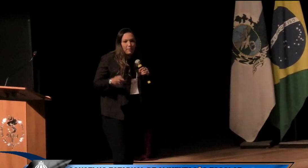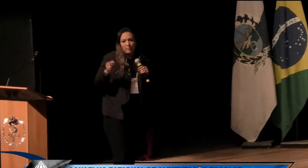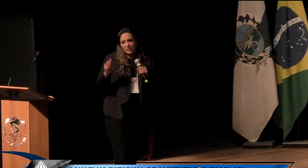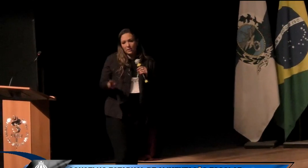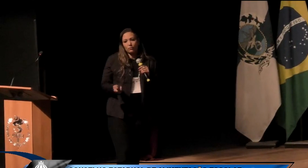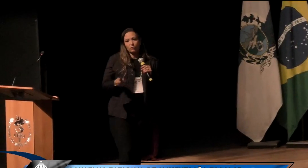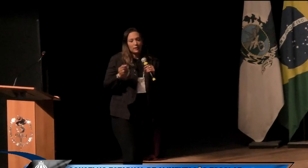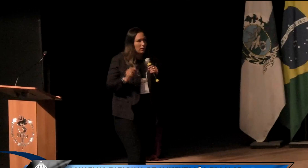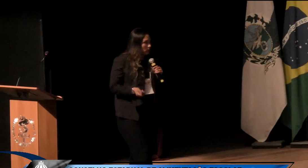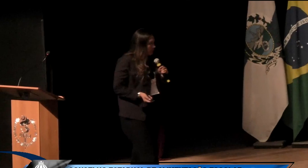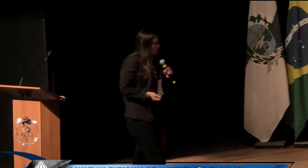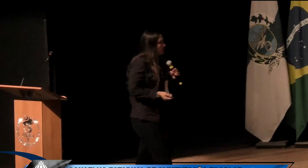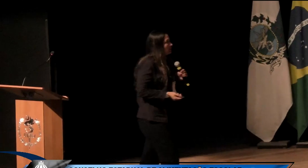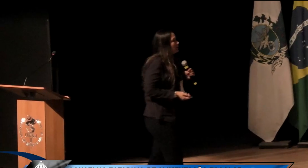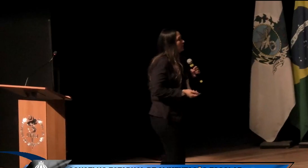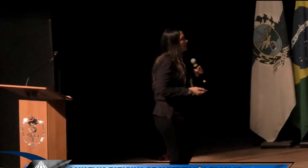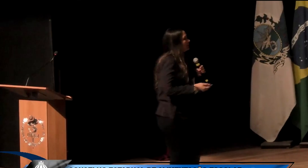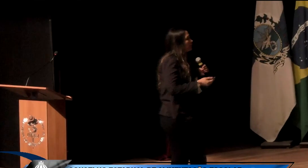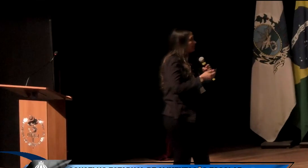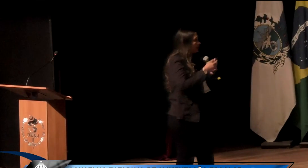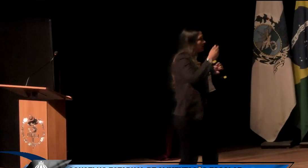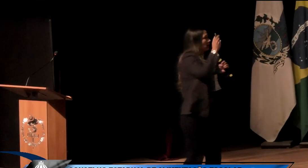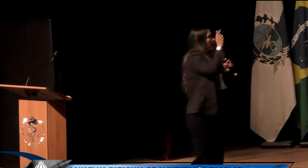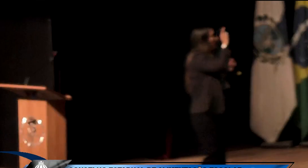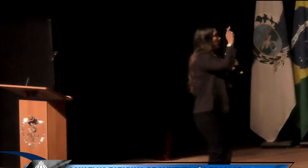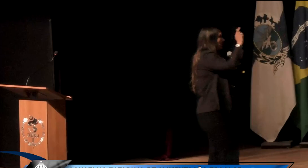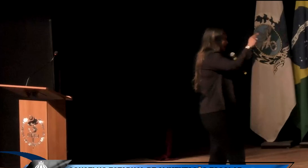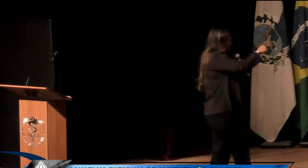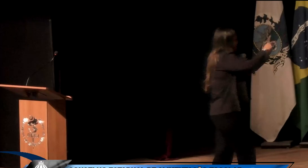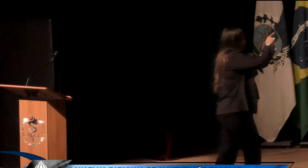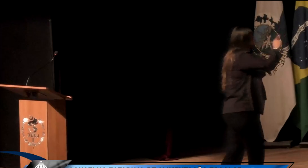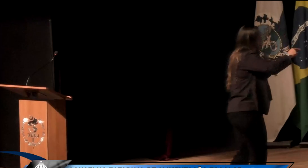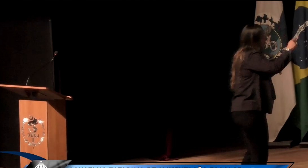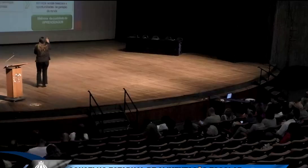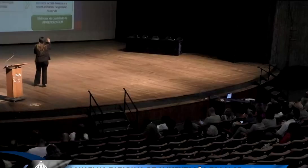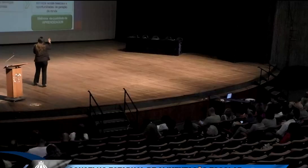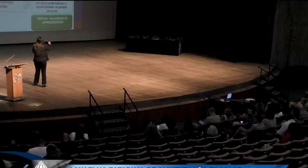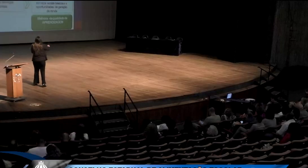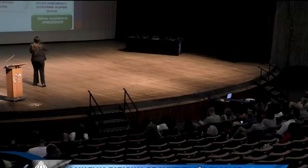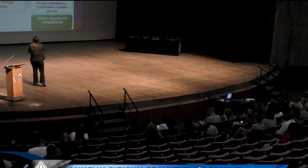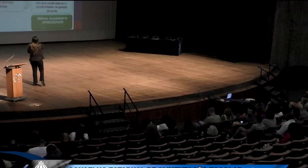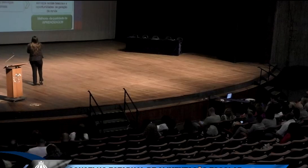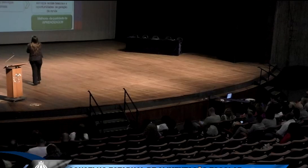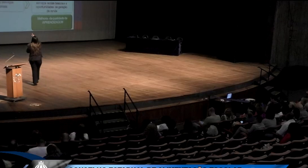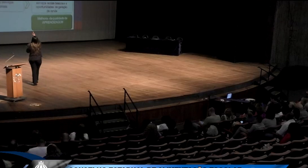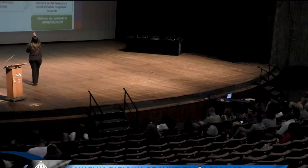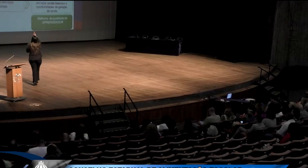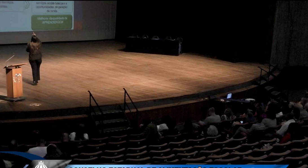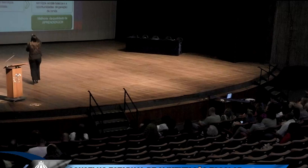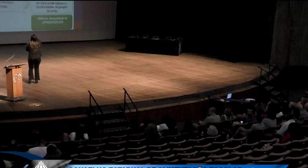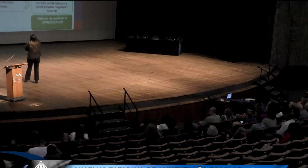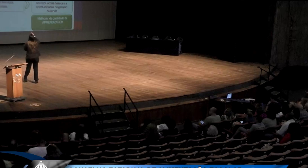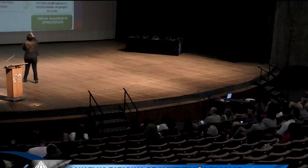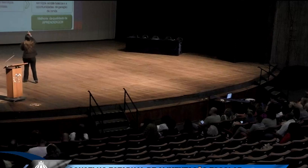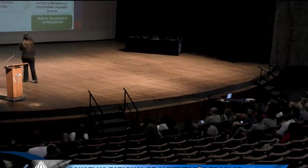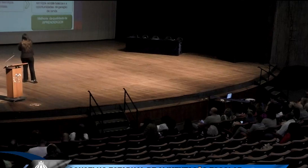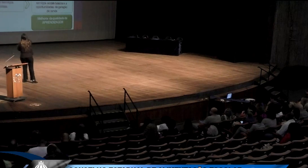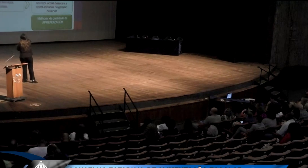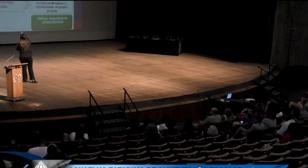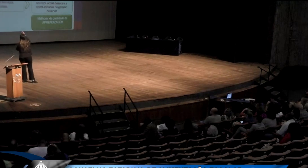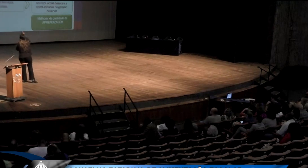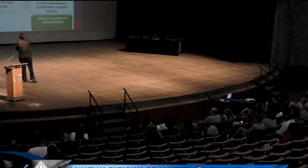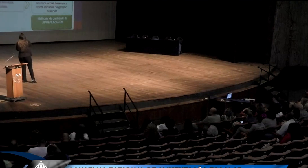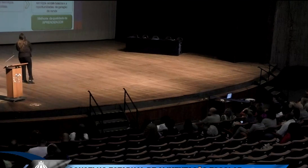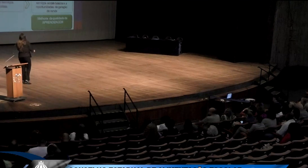e sempre pensando no território porque se a gente faz dessa forma a gente fala